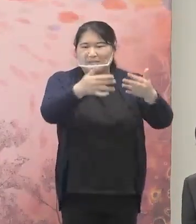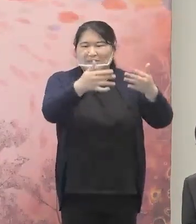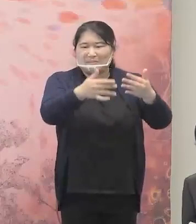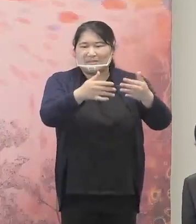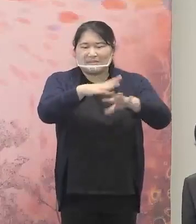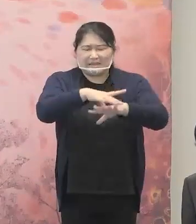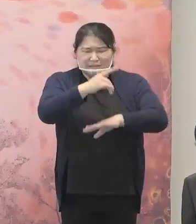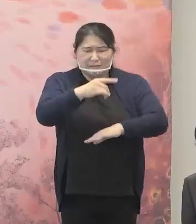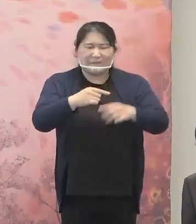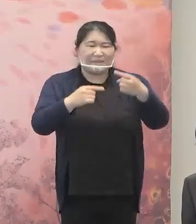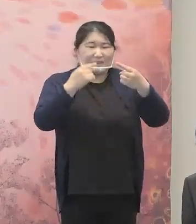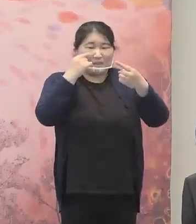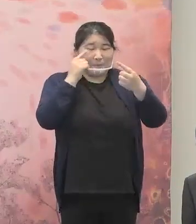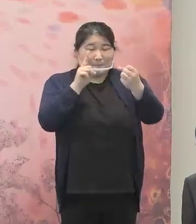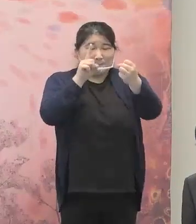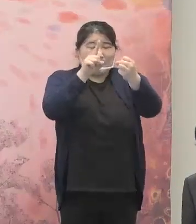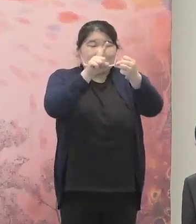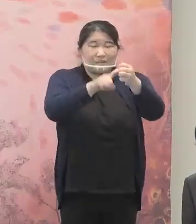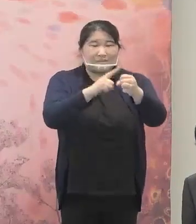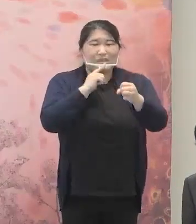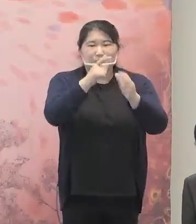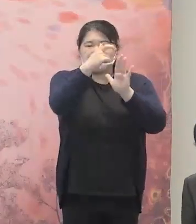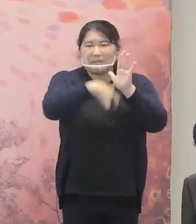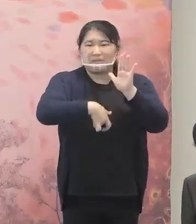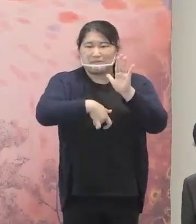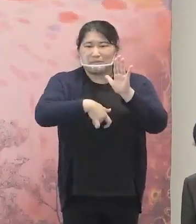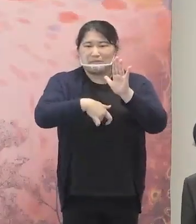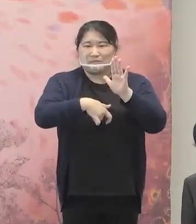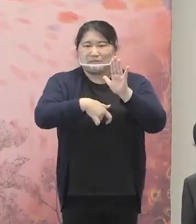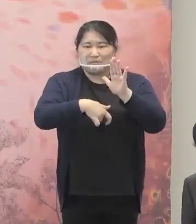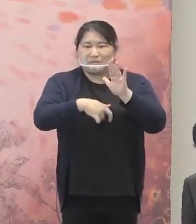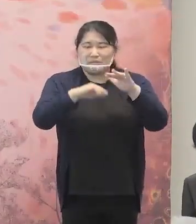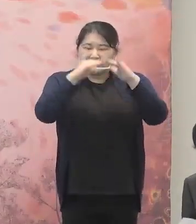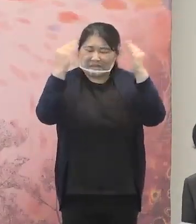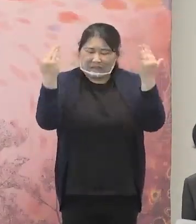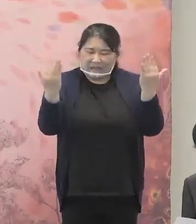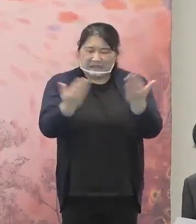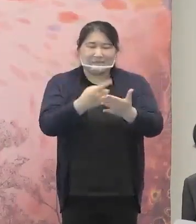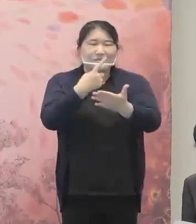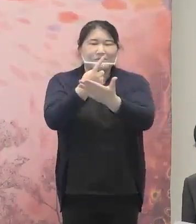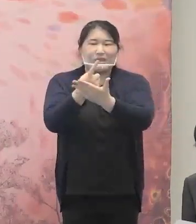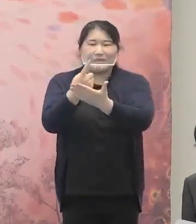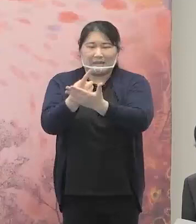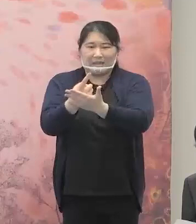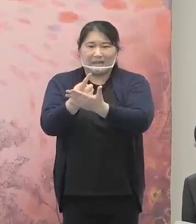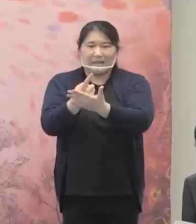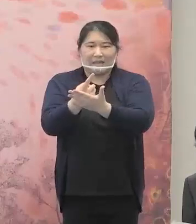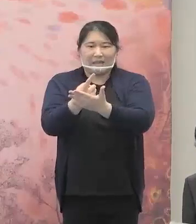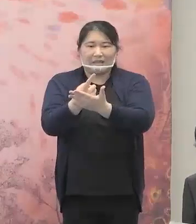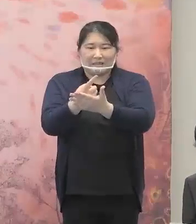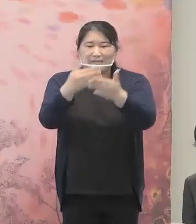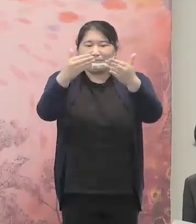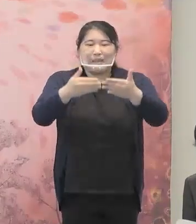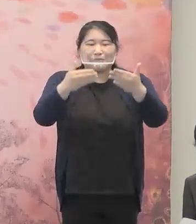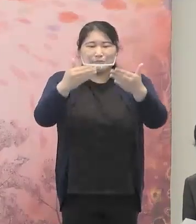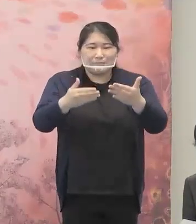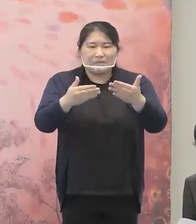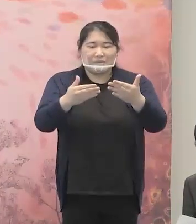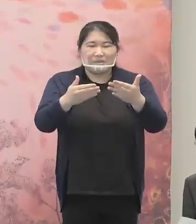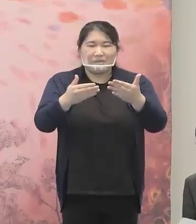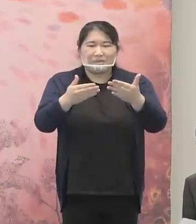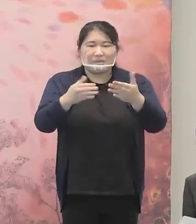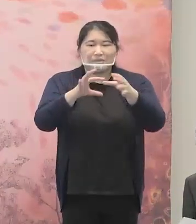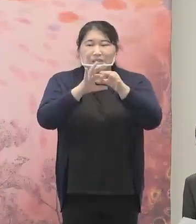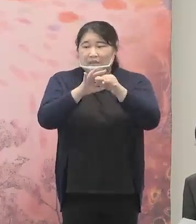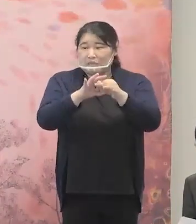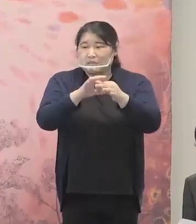初の初回を目指してとなりますので、オールスターキャスト、オールキャストで、番組の見どころをお伝えしようと思ってございます。